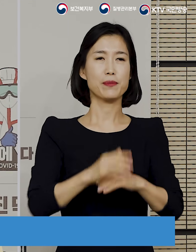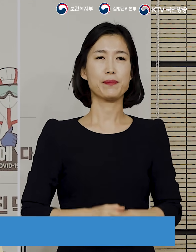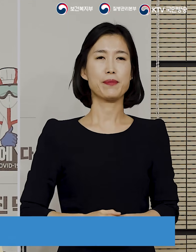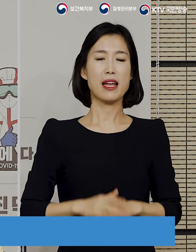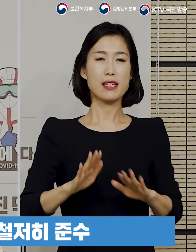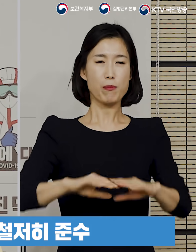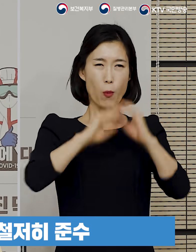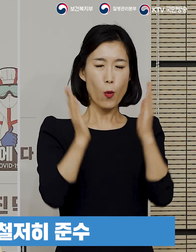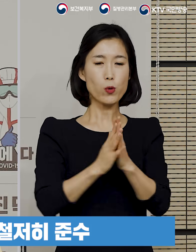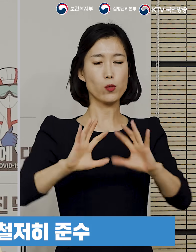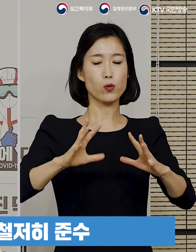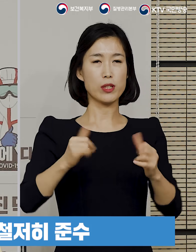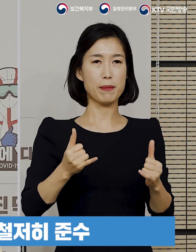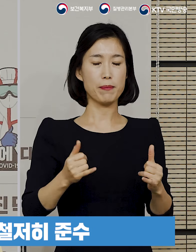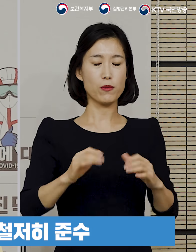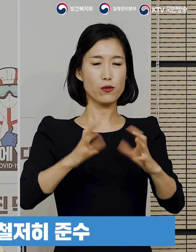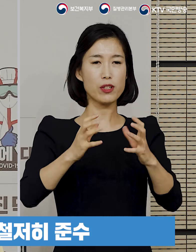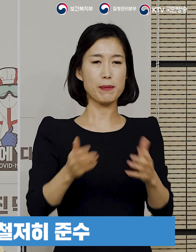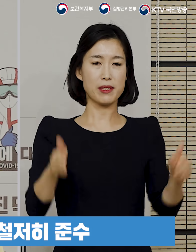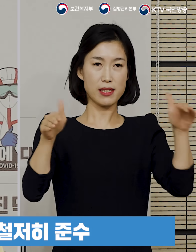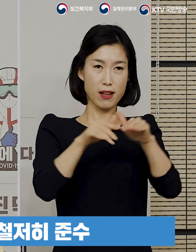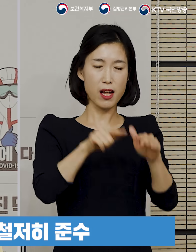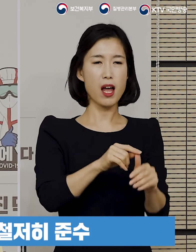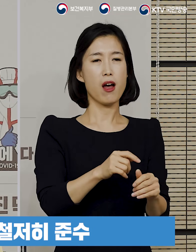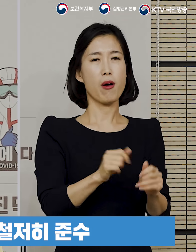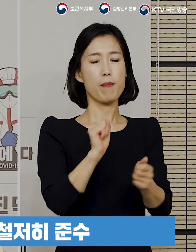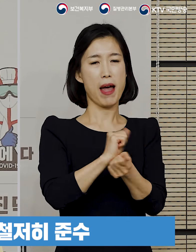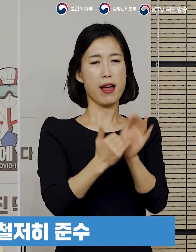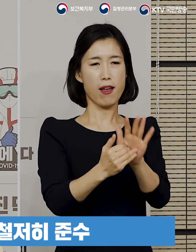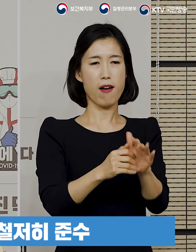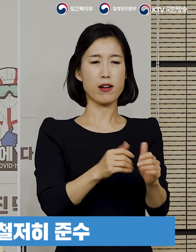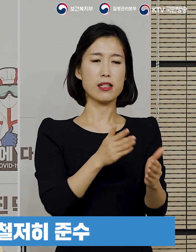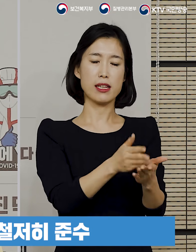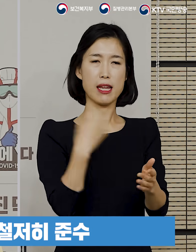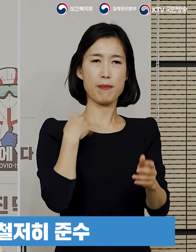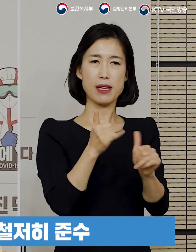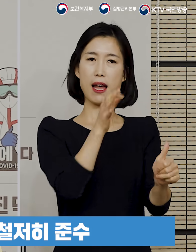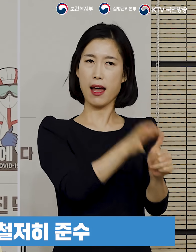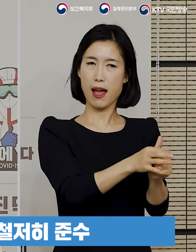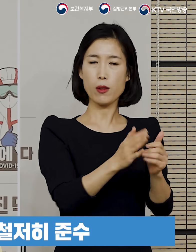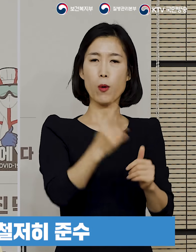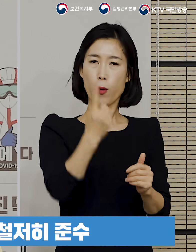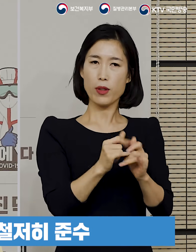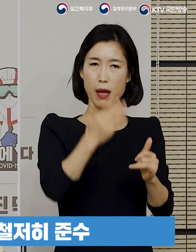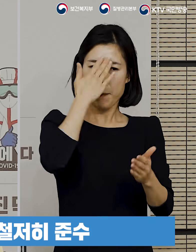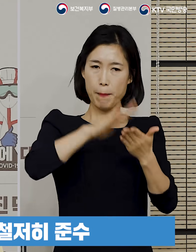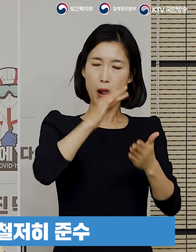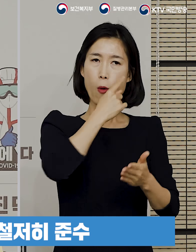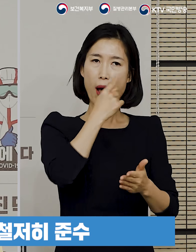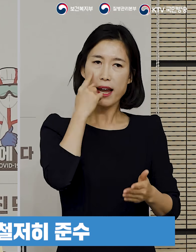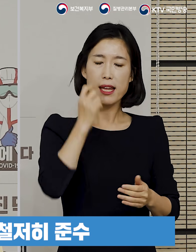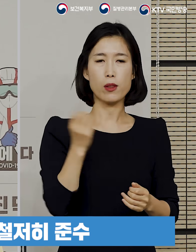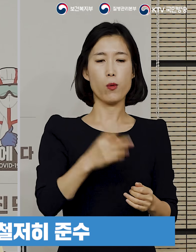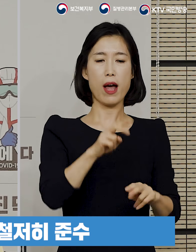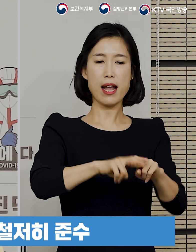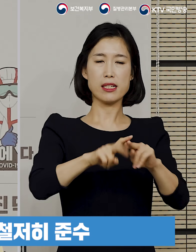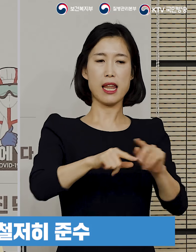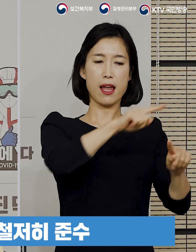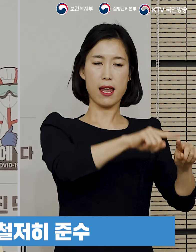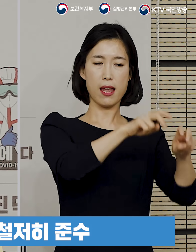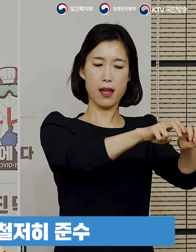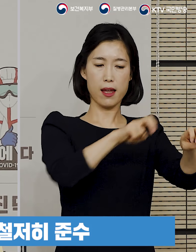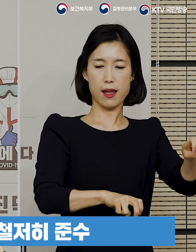계획입니다. 모든 국립시설은 방역관리자 지정, 이용자 증상 여부 확인, 관람 시